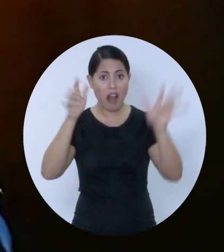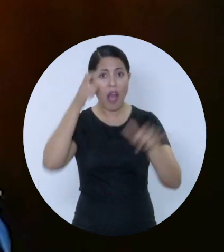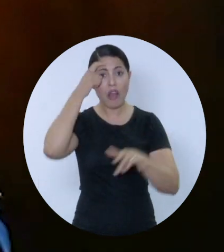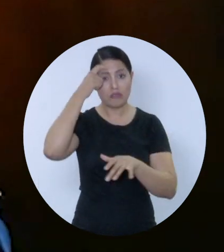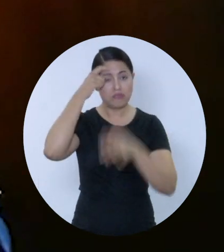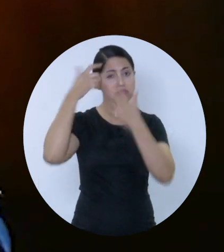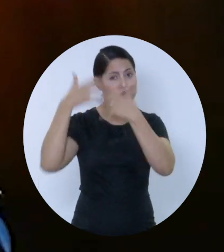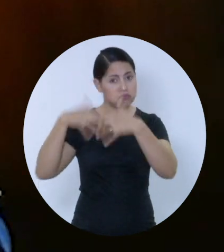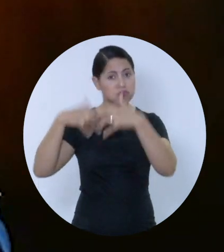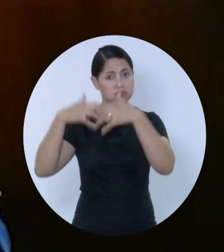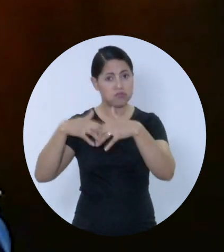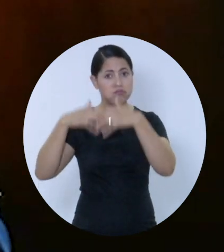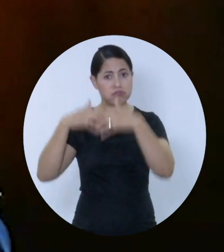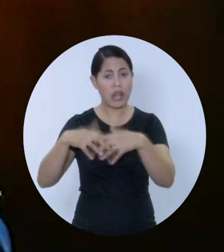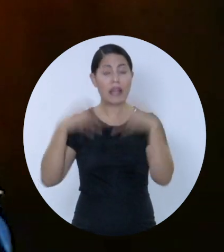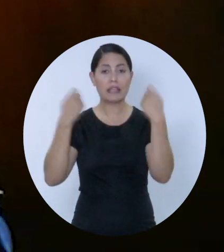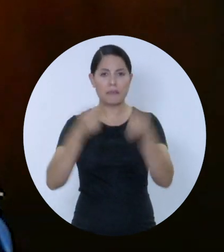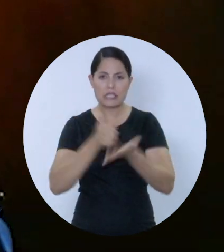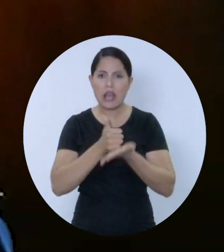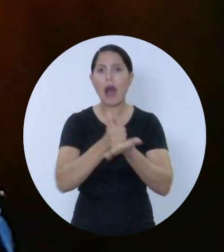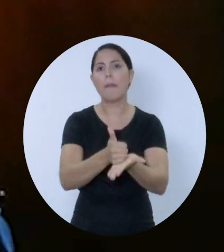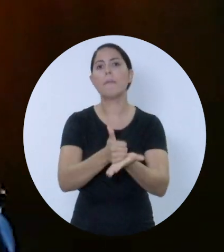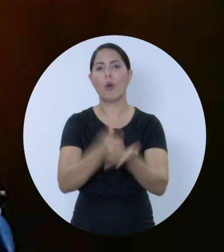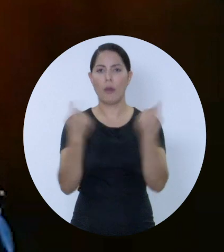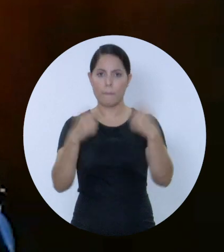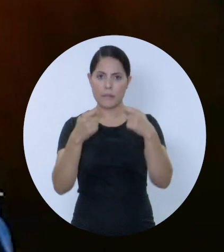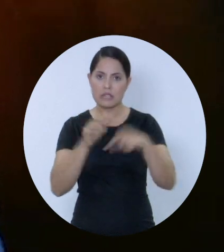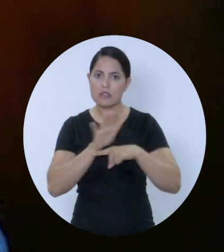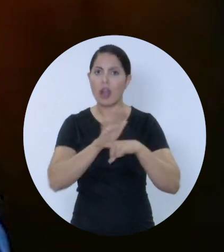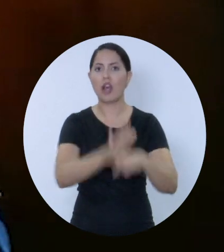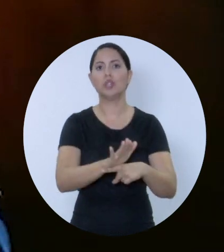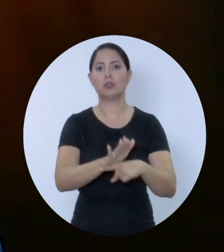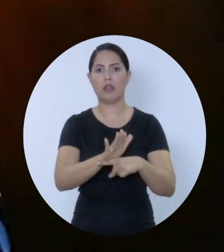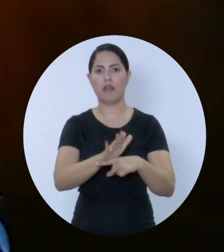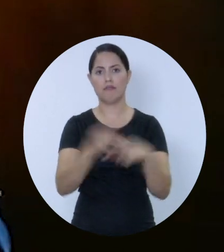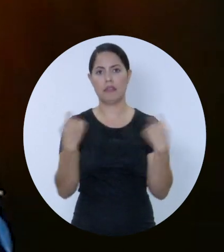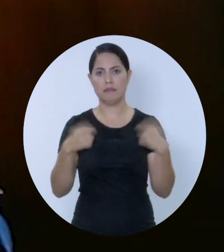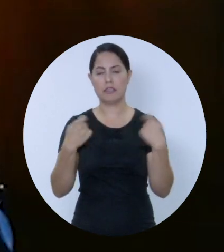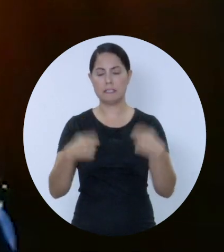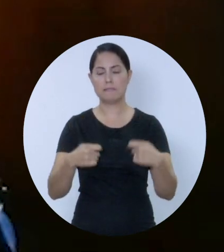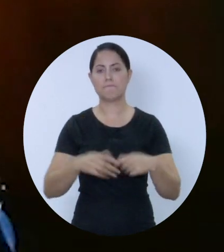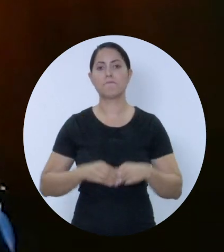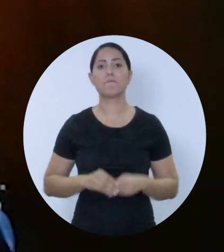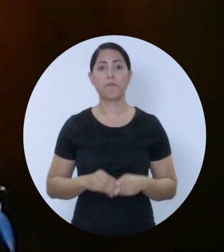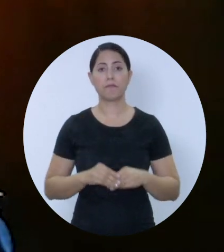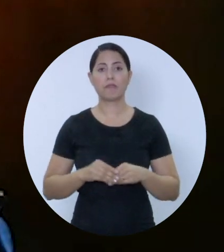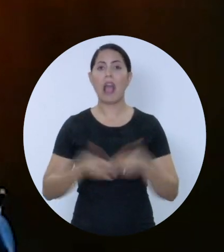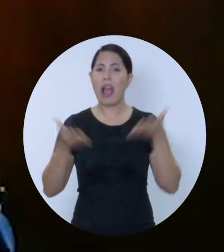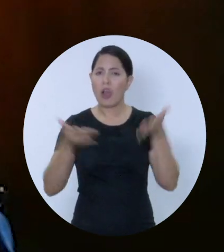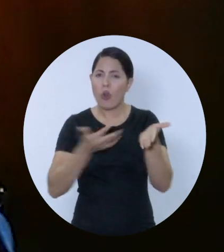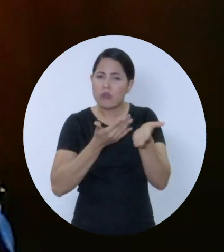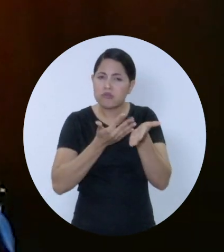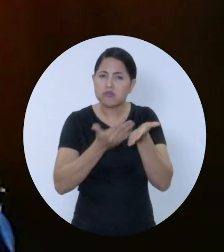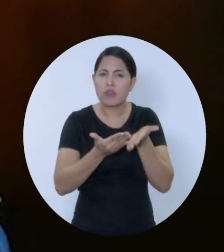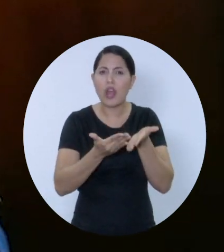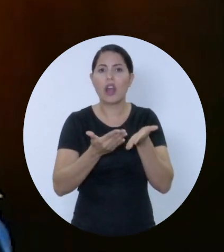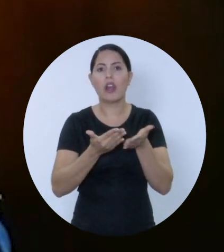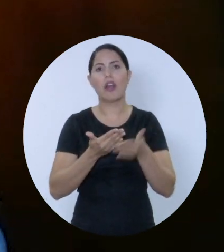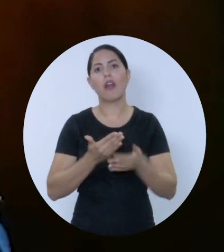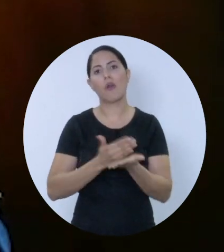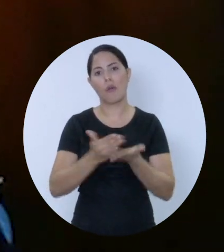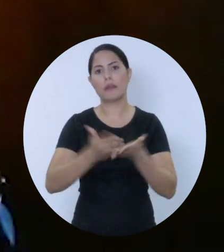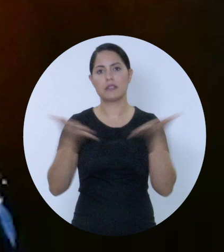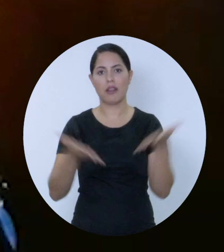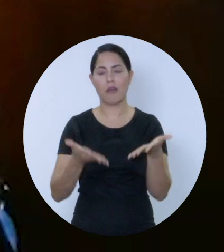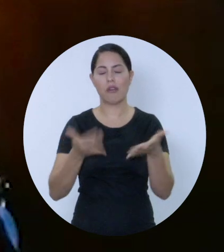tomem consciência de que tem que se ajudar, tem que fazer mais alguma coisa. Agora é que está